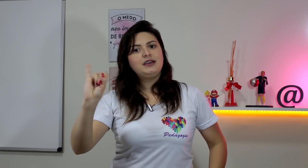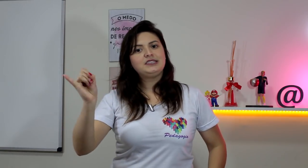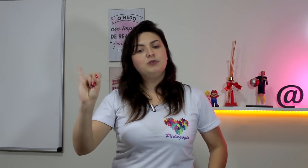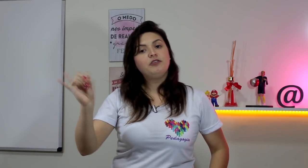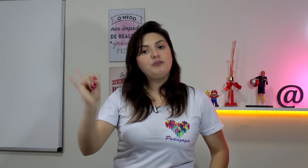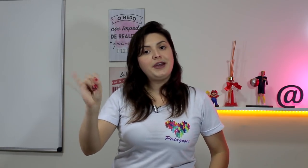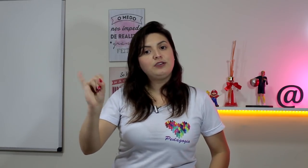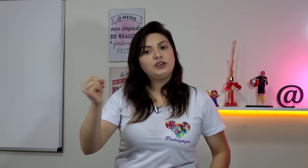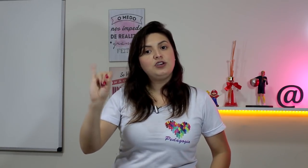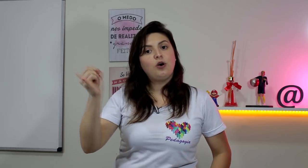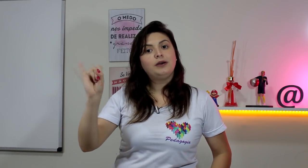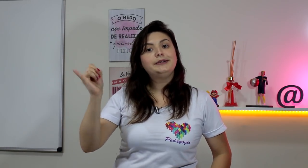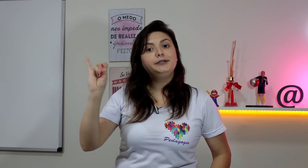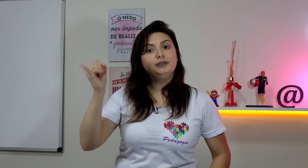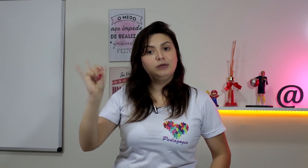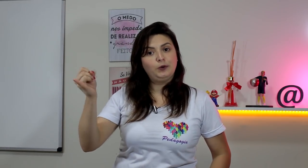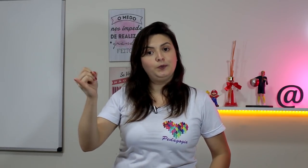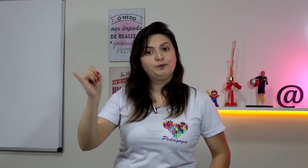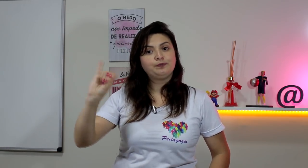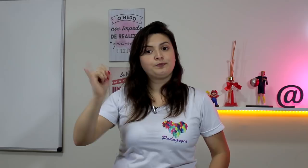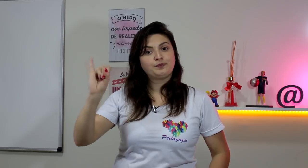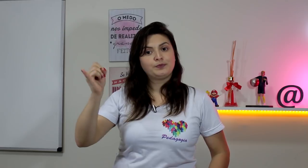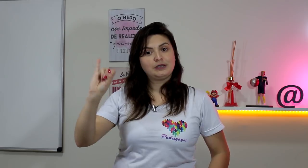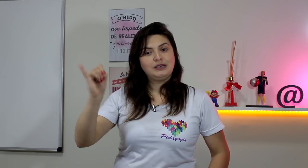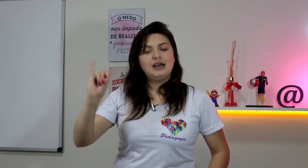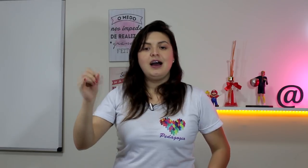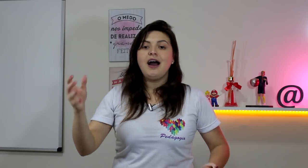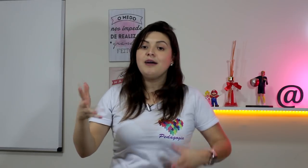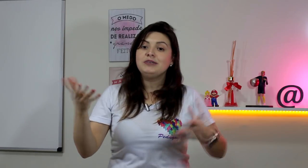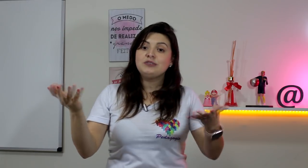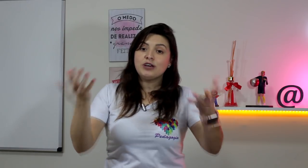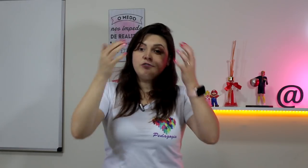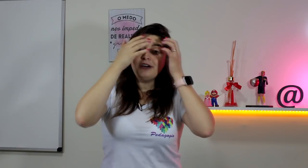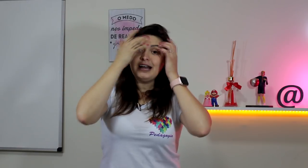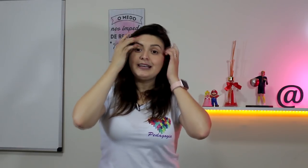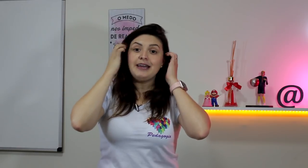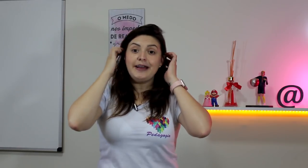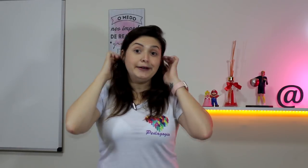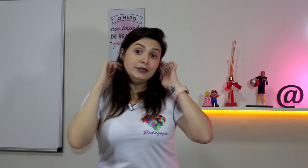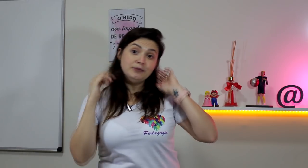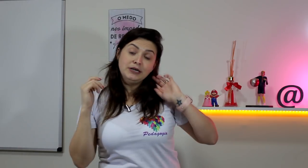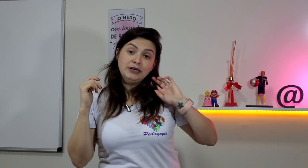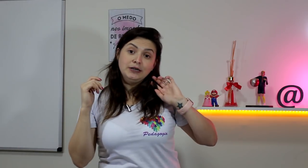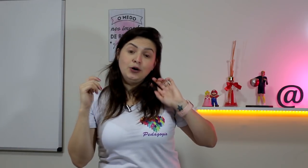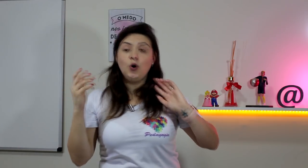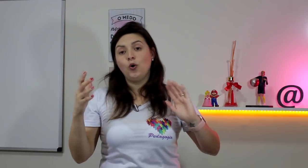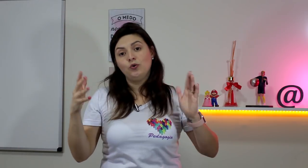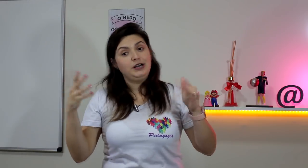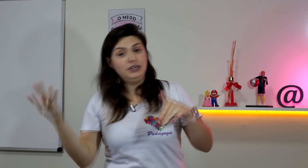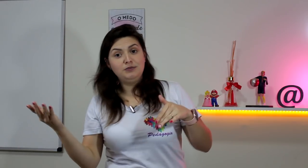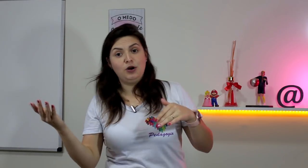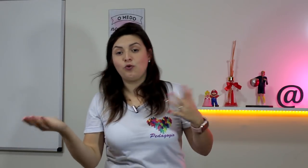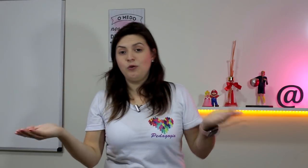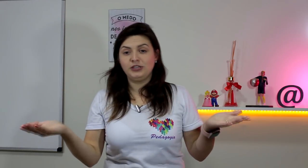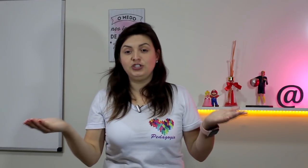esse movimento aqui, ó, irmão. Ah, mas se eu quero falar que é irmã ou irmão, como que a gente